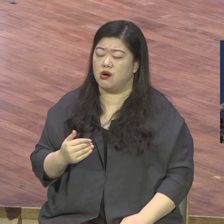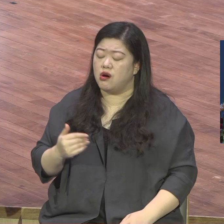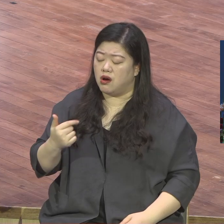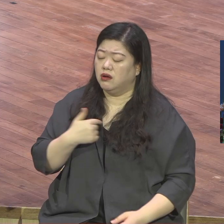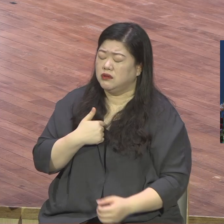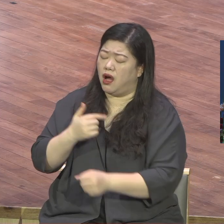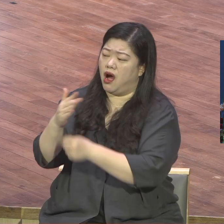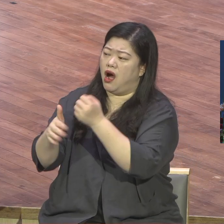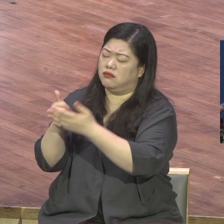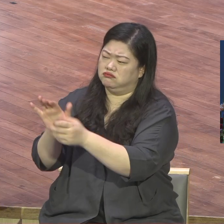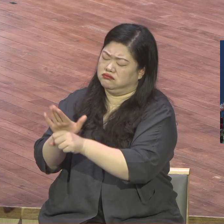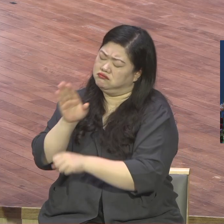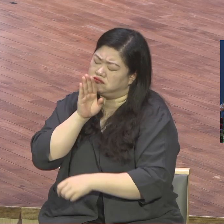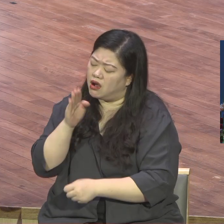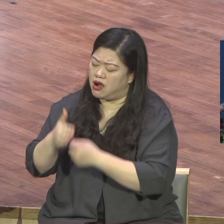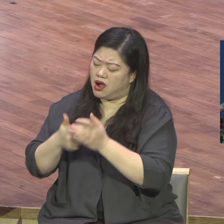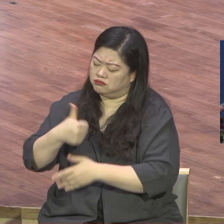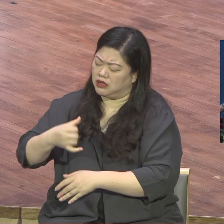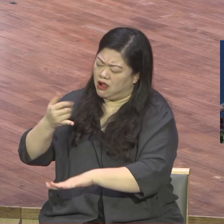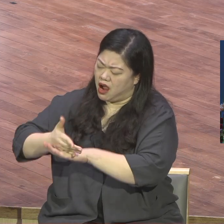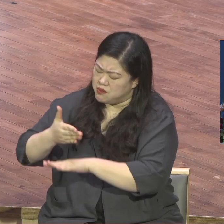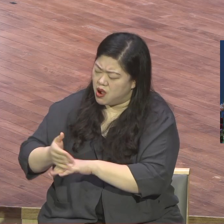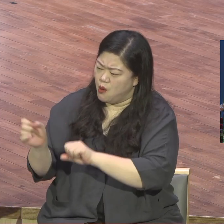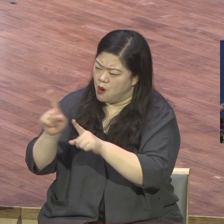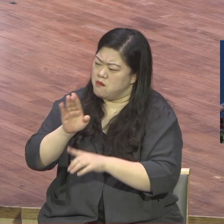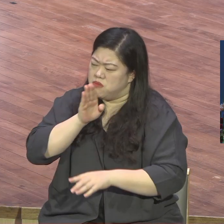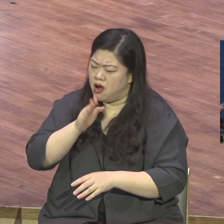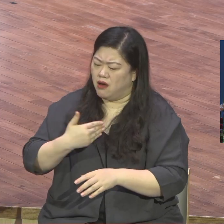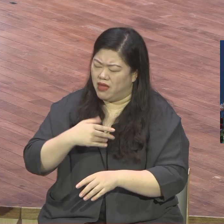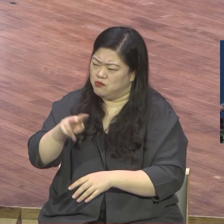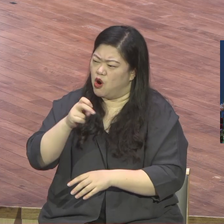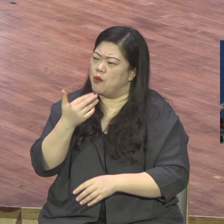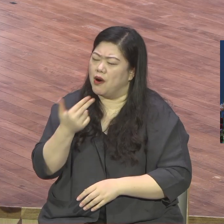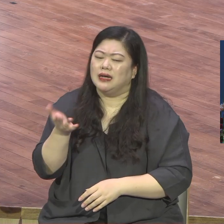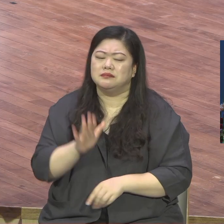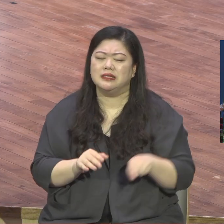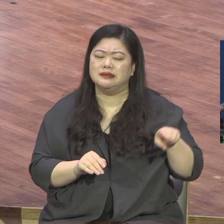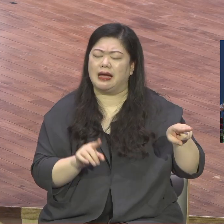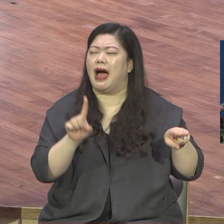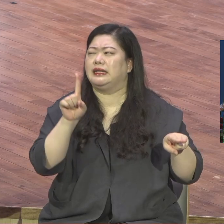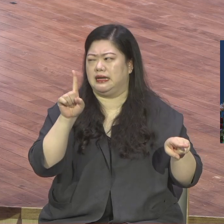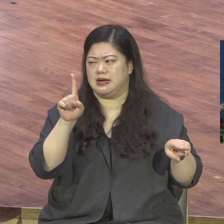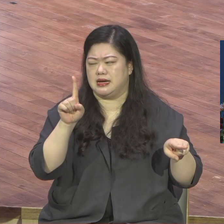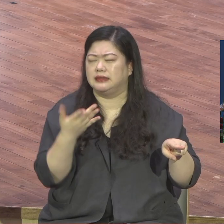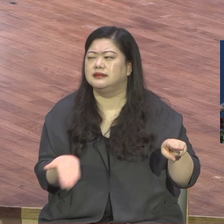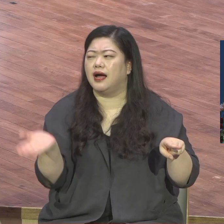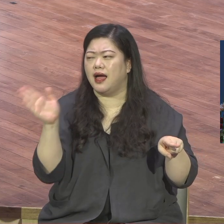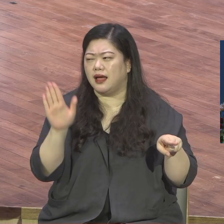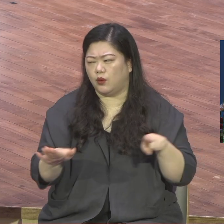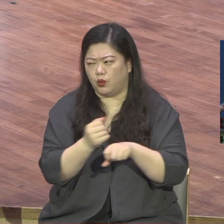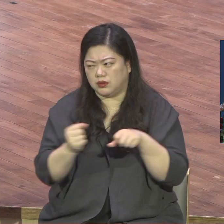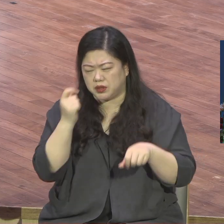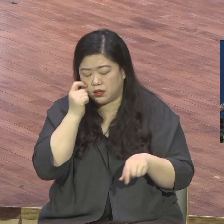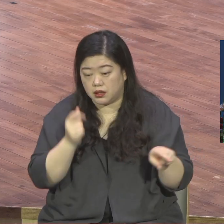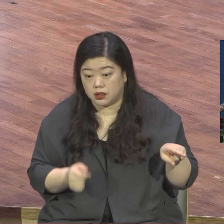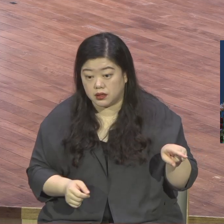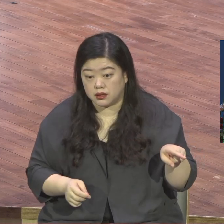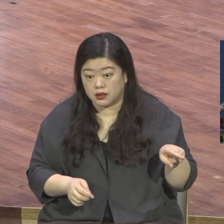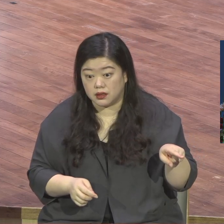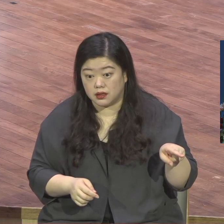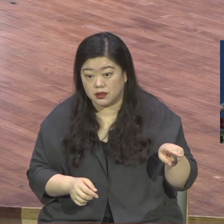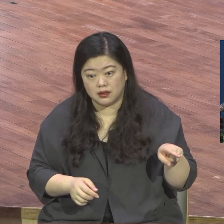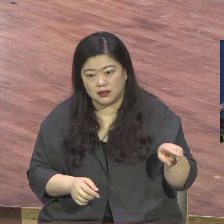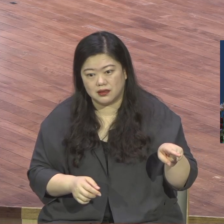관계를 끊고 있으면 그건 정확한 판단 아니라니까. 하나님 사랑을 체험 못한 사람이 제가 체험하기, 제가